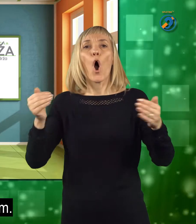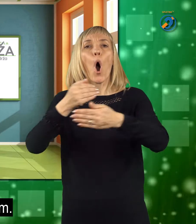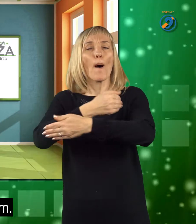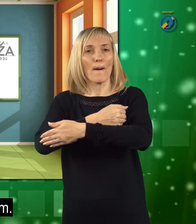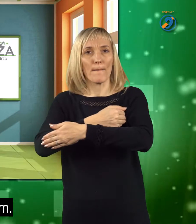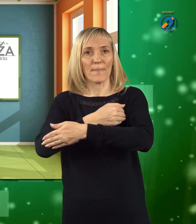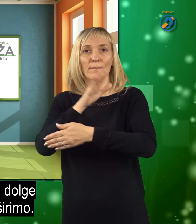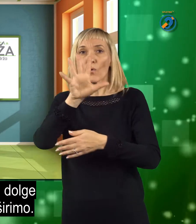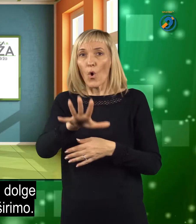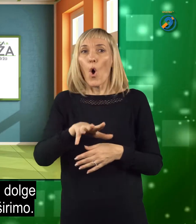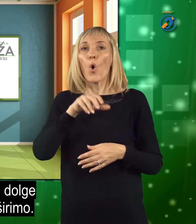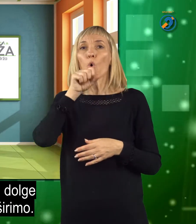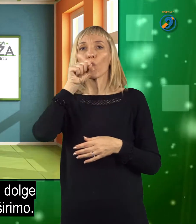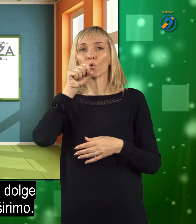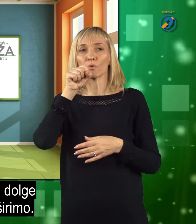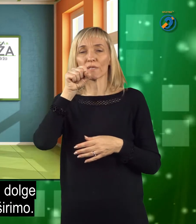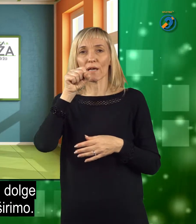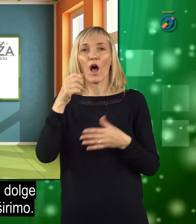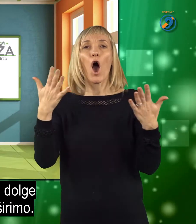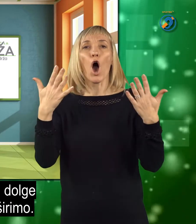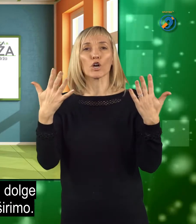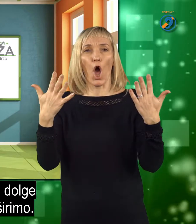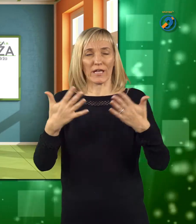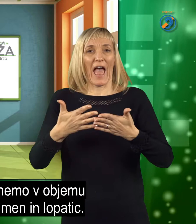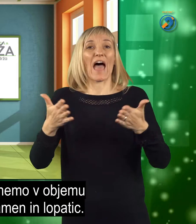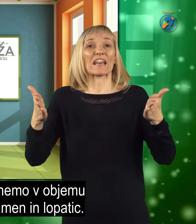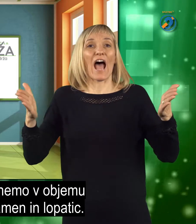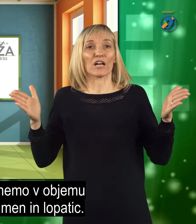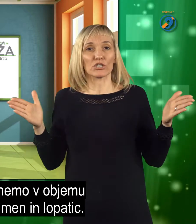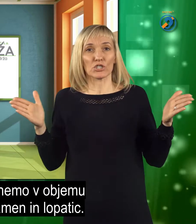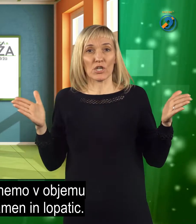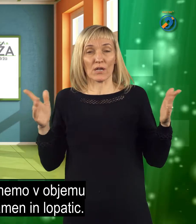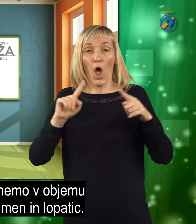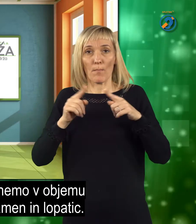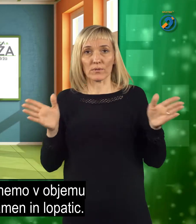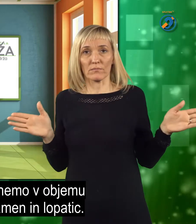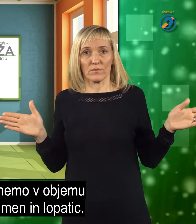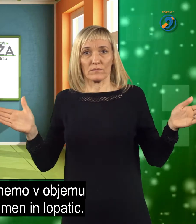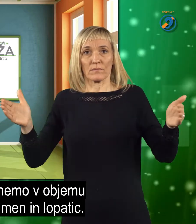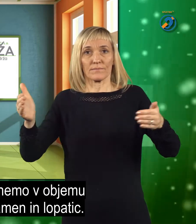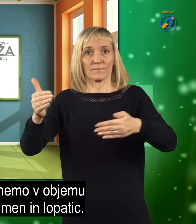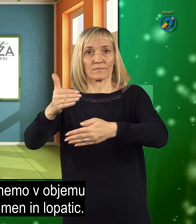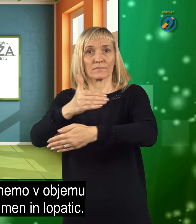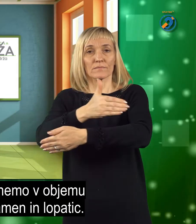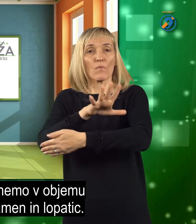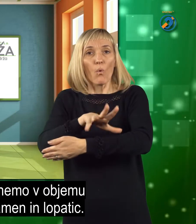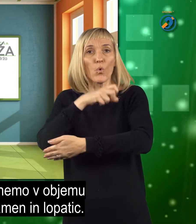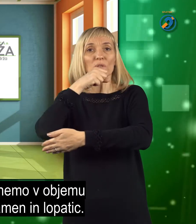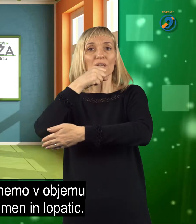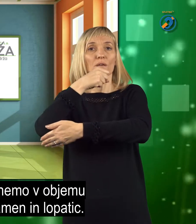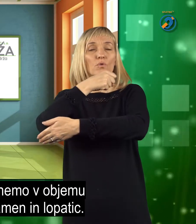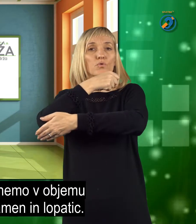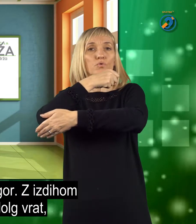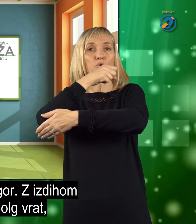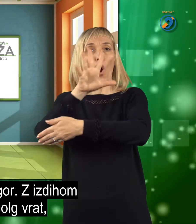Objem. Z vdihom dolge roke razširimo. Z izdihom jih sklenemo v objem na hrbtu, preko ramen in